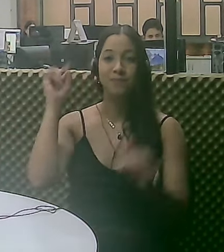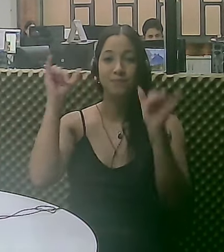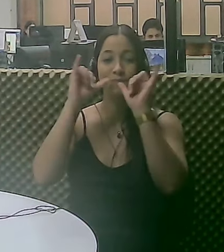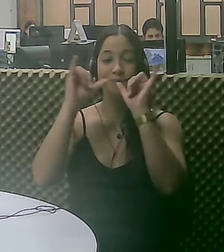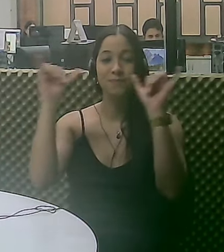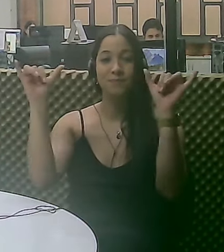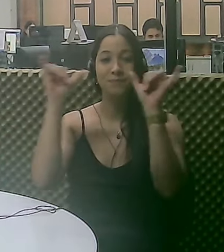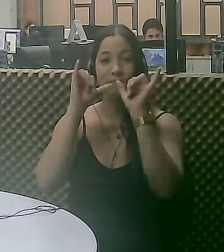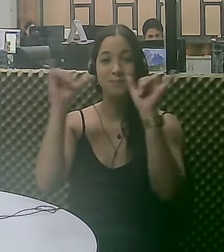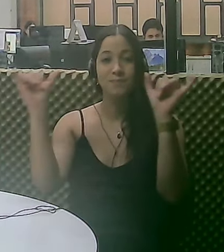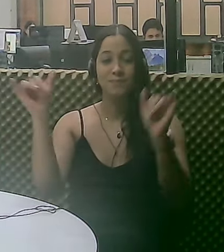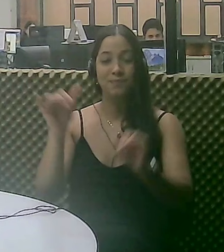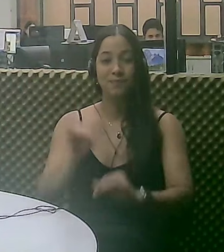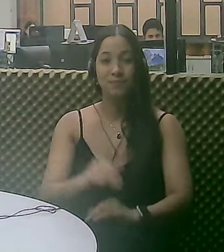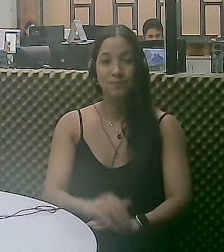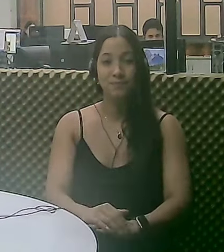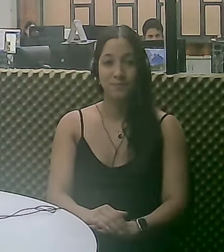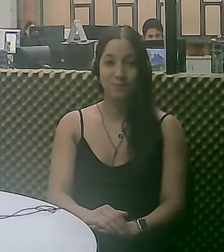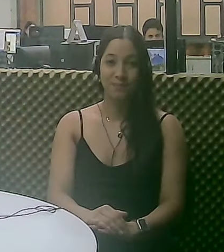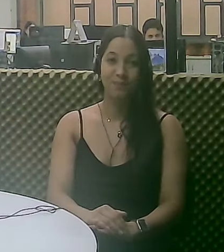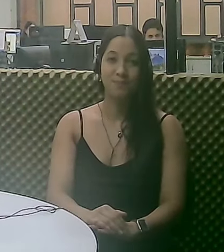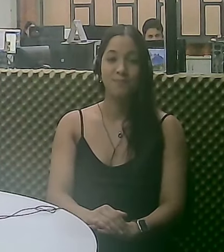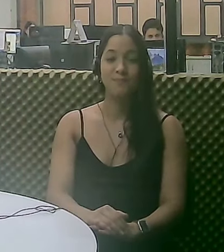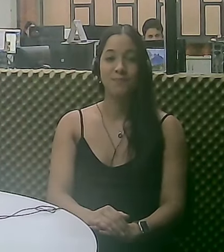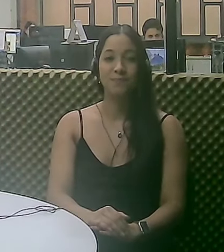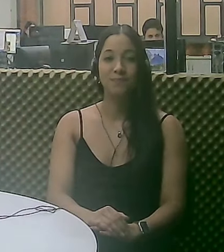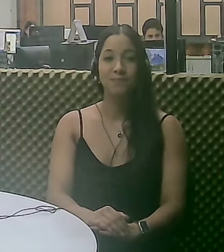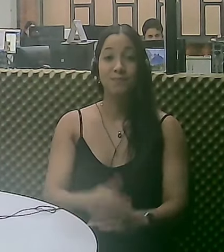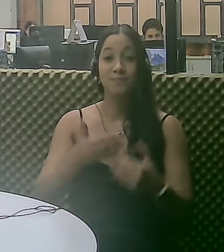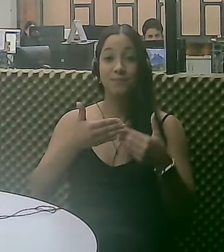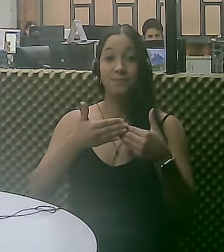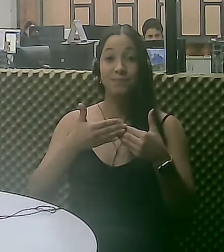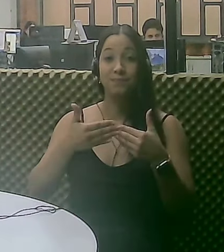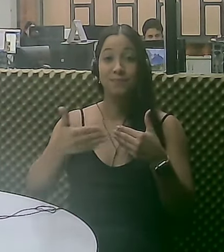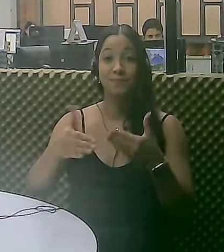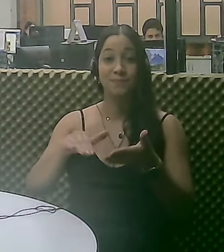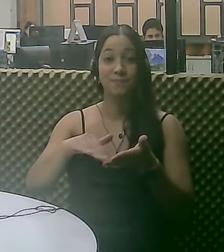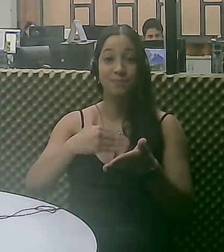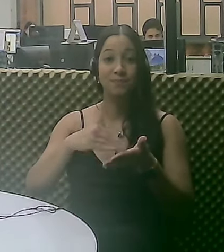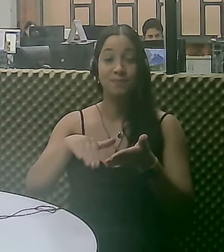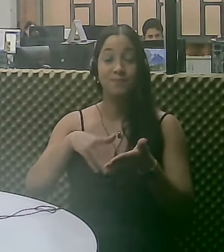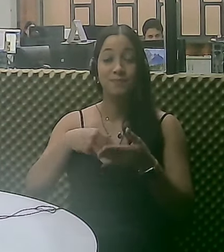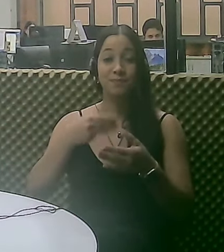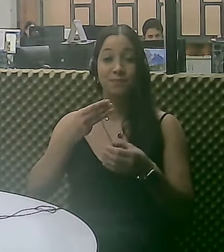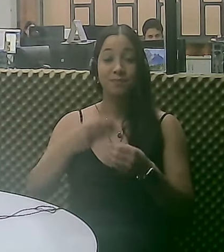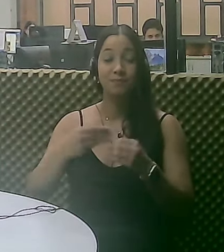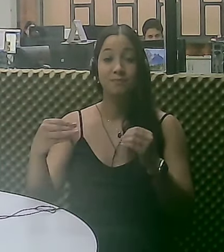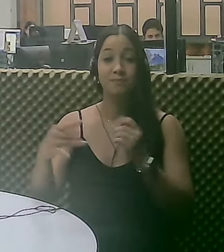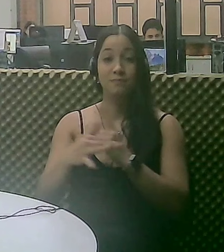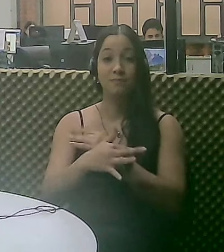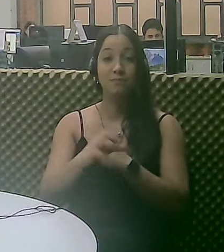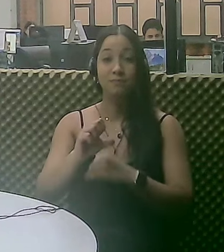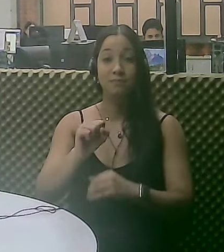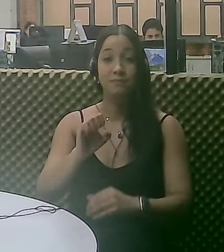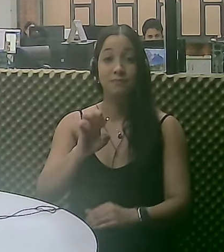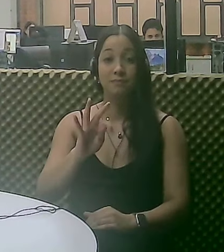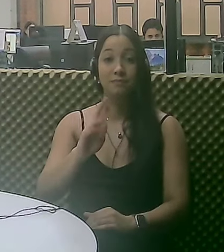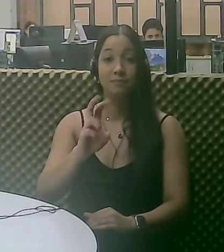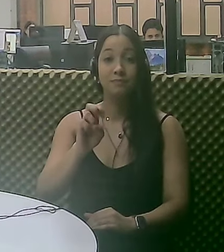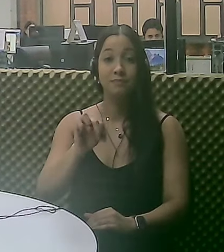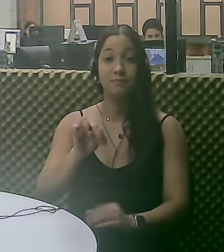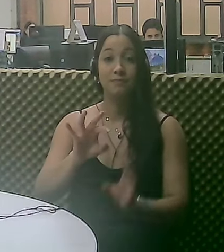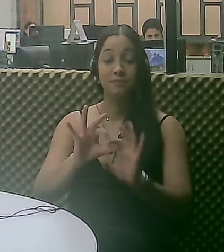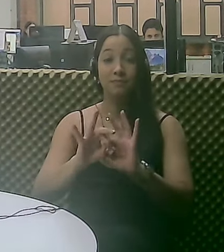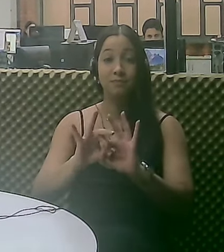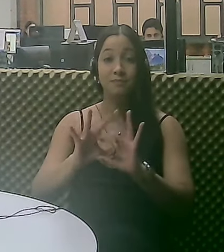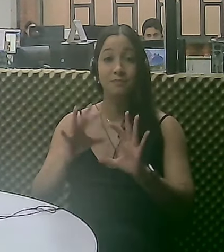Giro de notícias. A partir de hoje, a Secretaria Municipal de Trânsito e Transportes, a CETRAN,